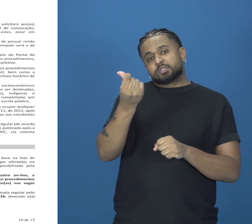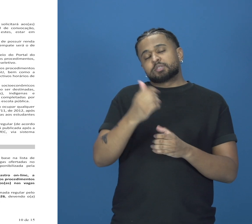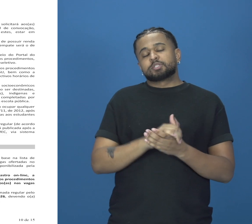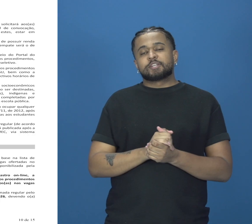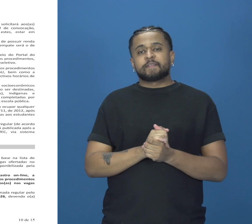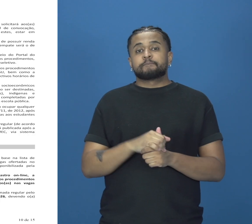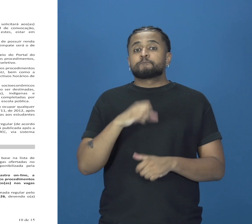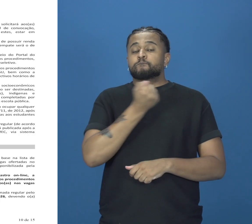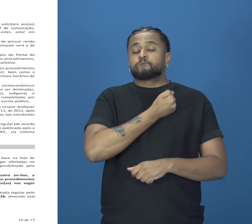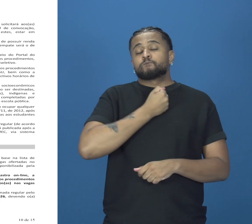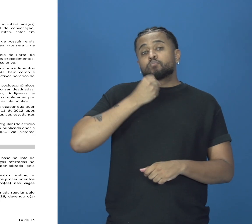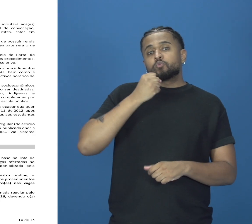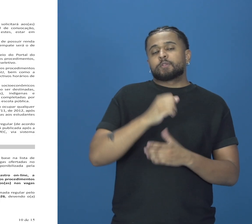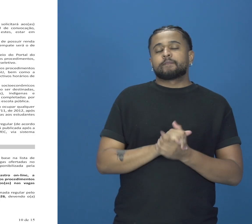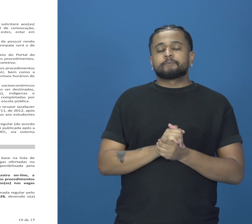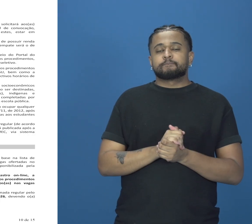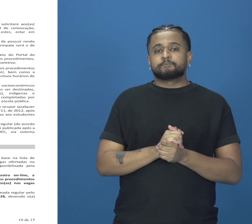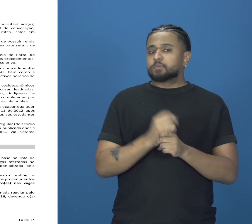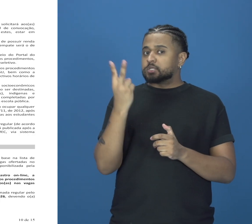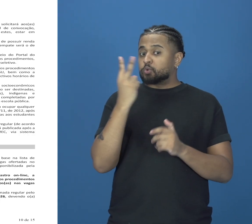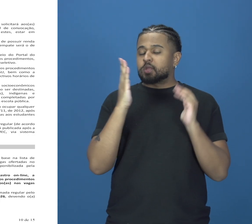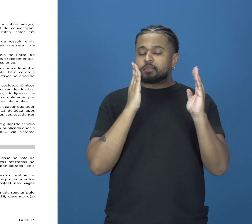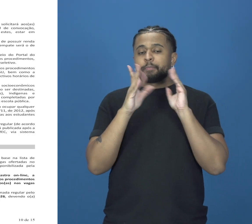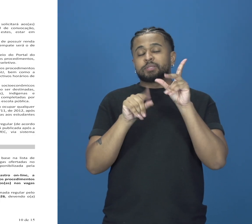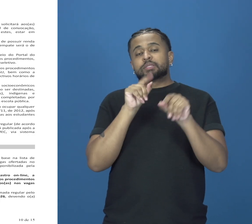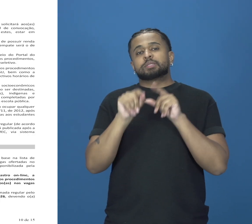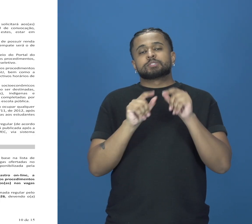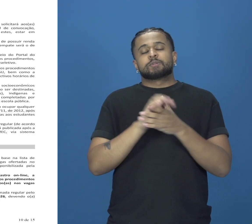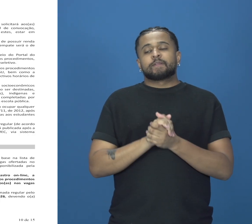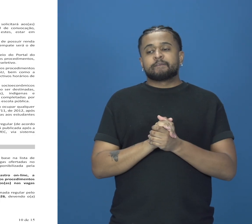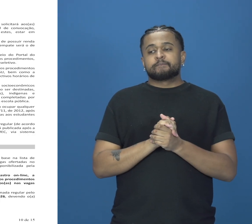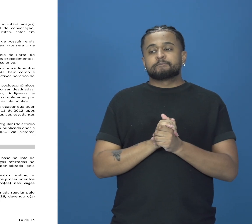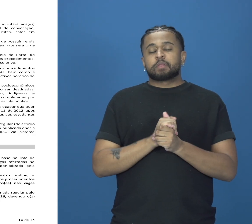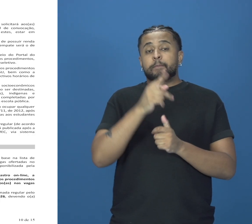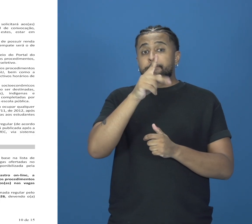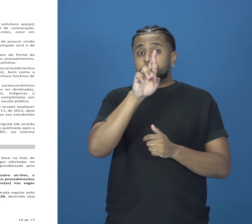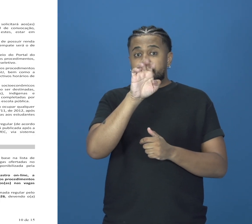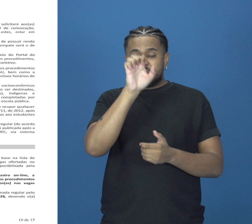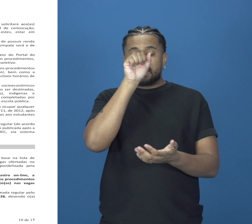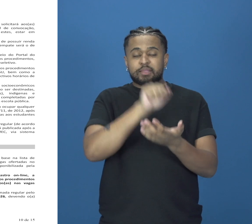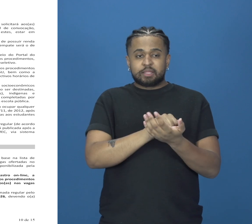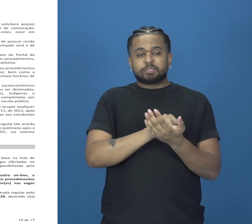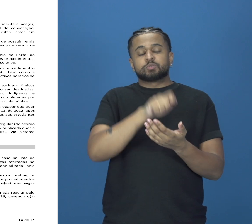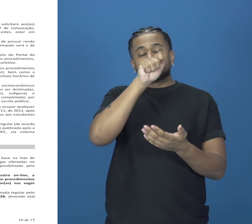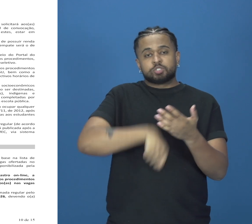2026. 8. Da segunda etapa de seleção, pré-cadastro e